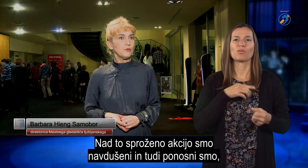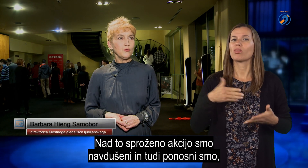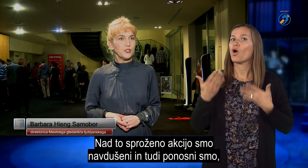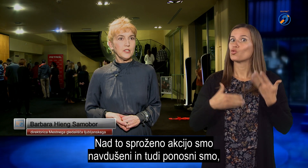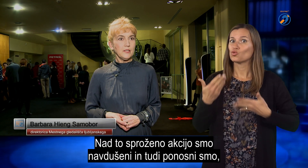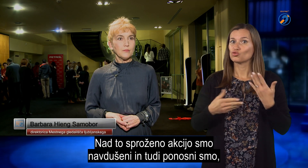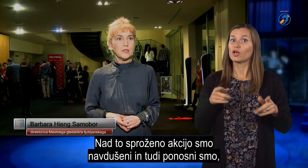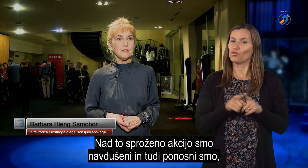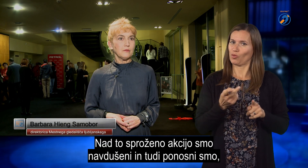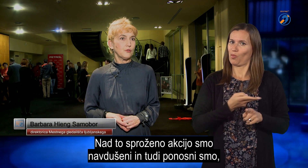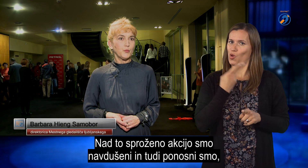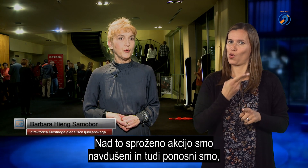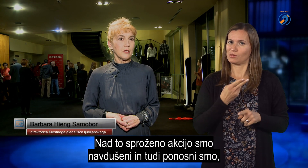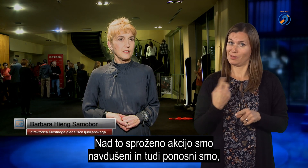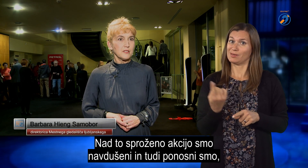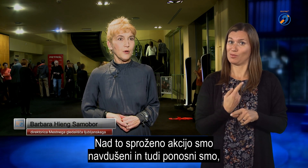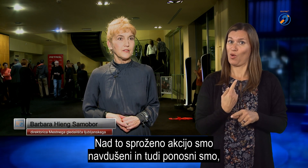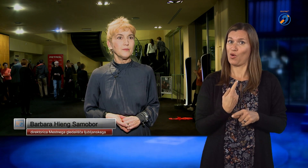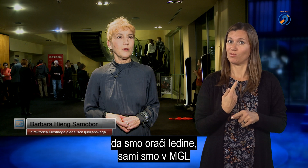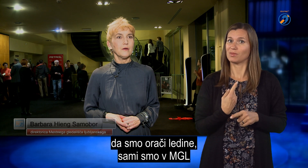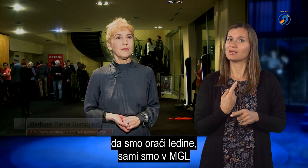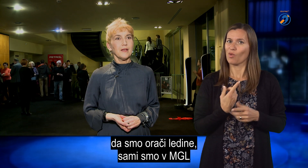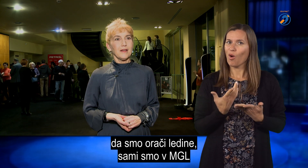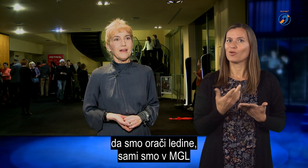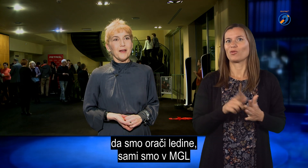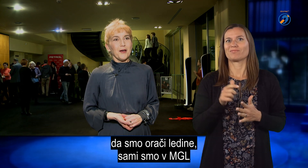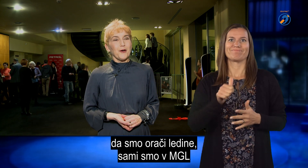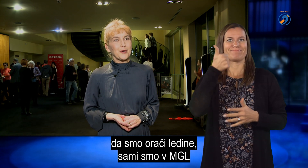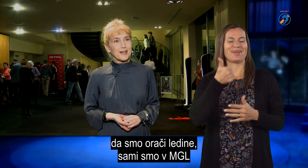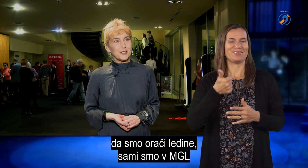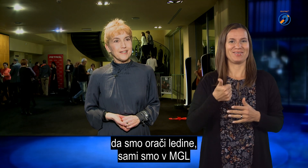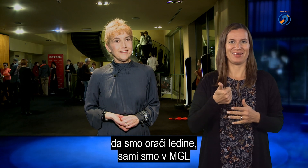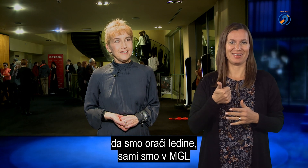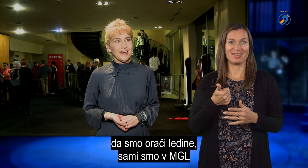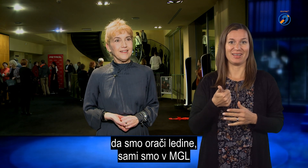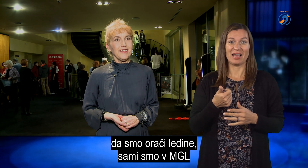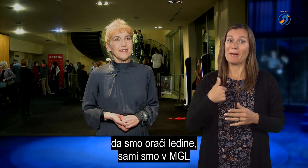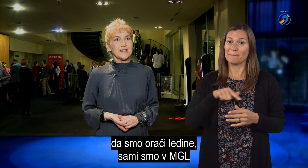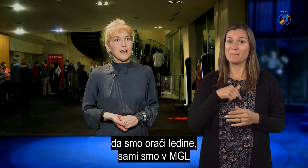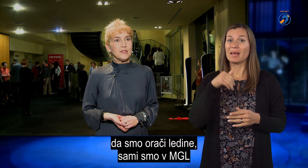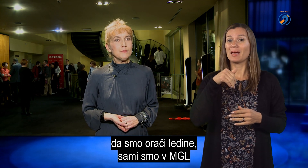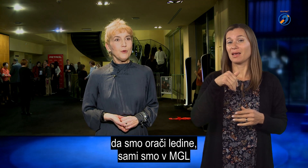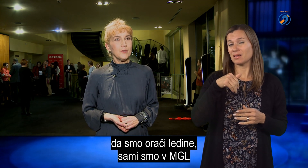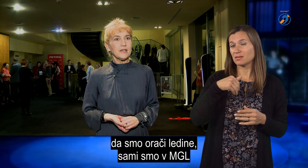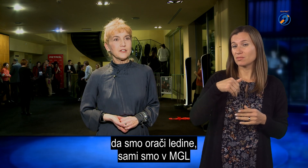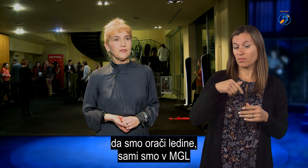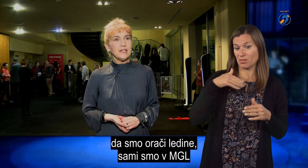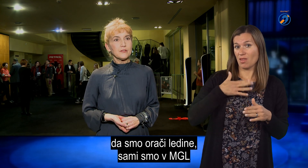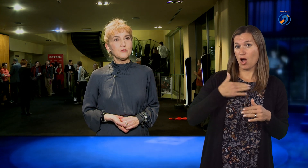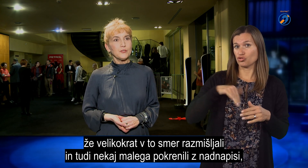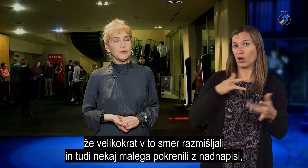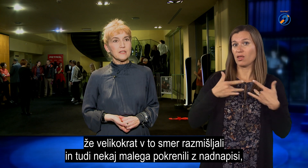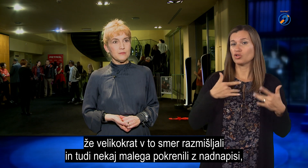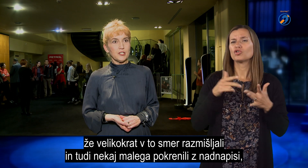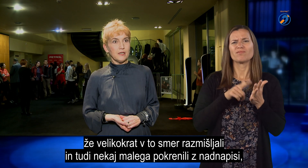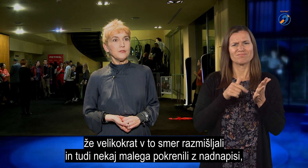smo navdušeni in tudi ponosni smo, da smo orači ledine. Sami smo v MGL že velikokrat